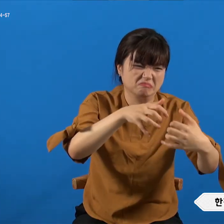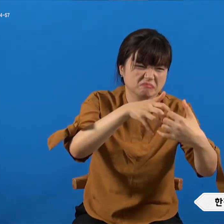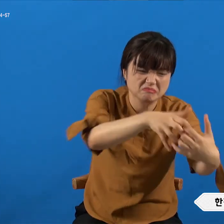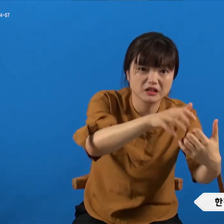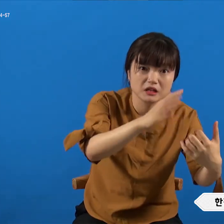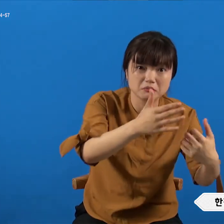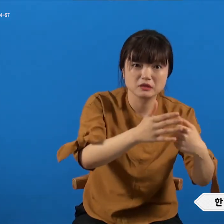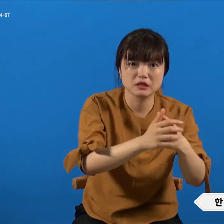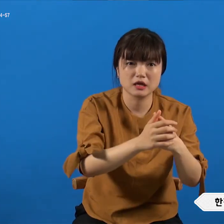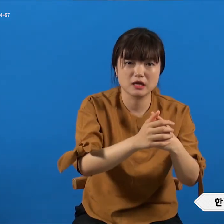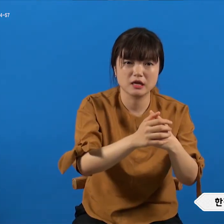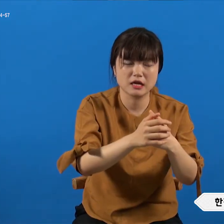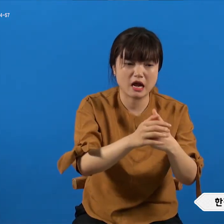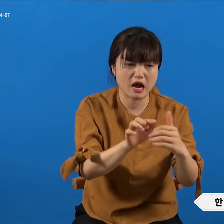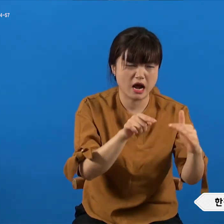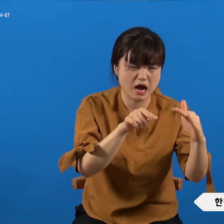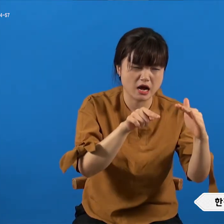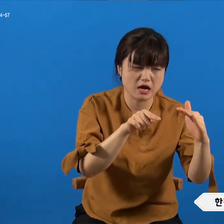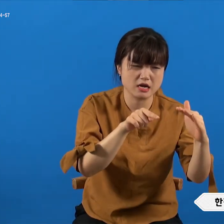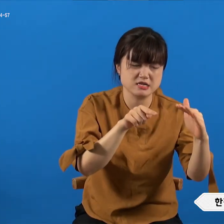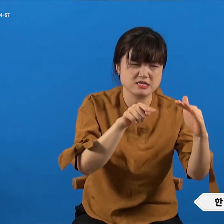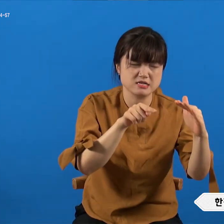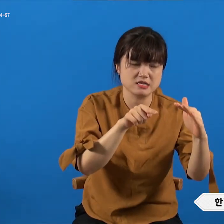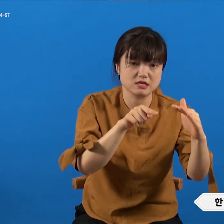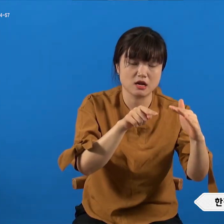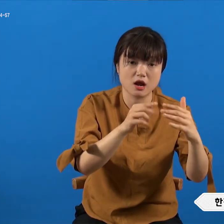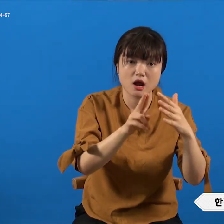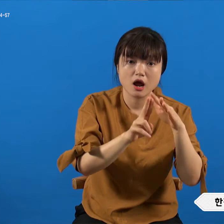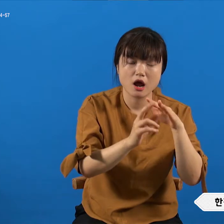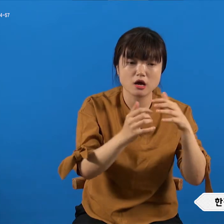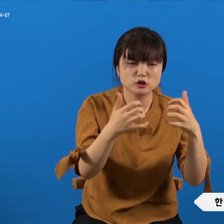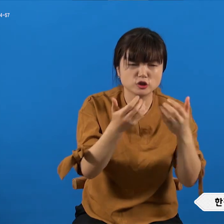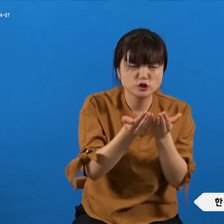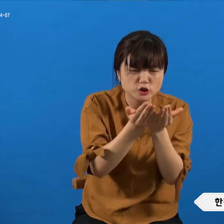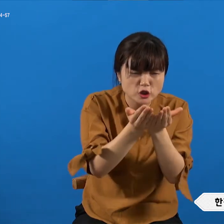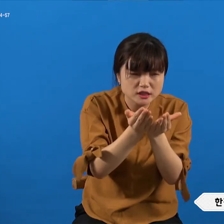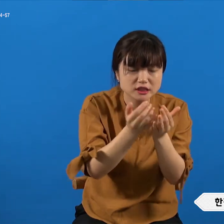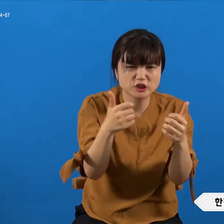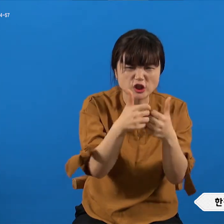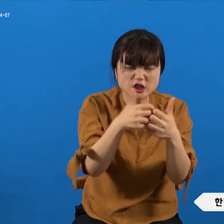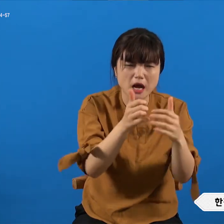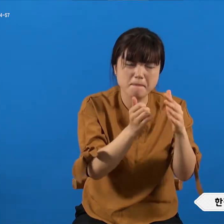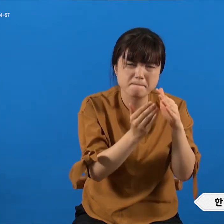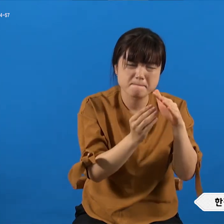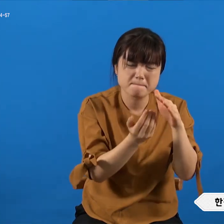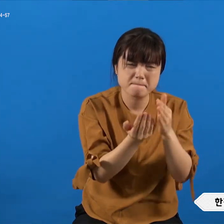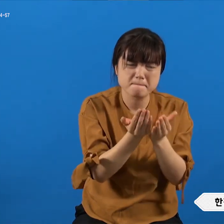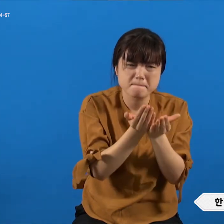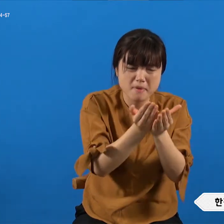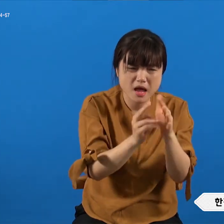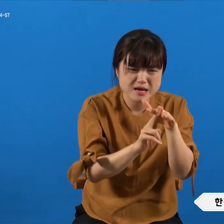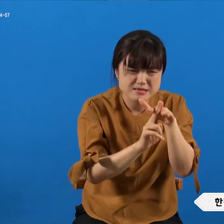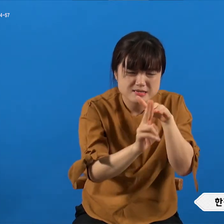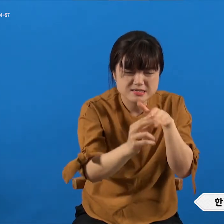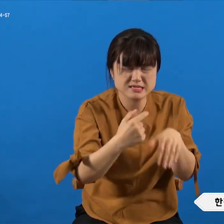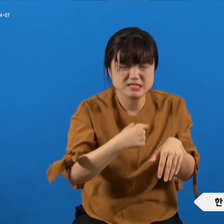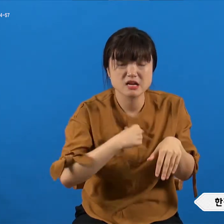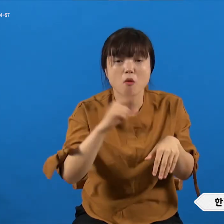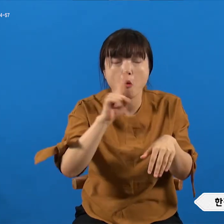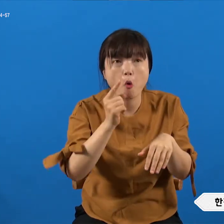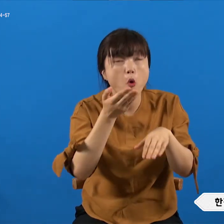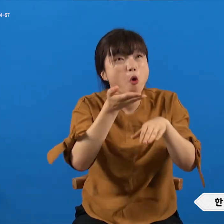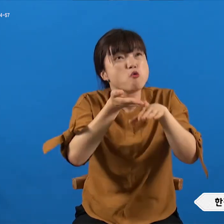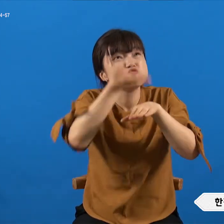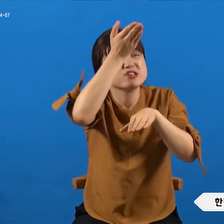함재기는 가서 싸워야 되죠. 항공모함이 제일 싫어하는 것은 함재기가 항공모함 바로 머리